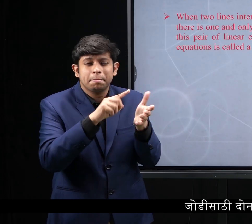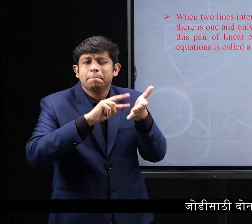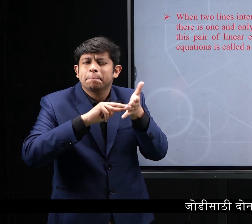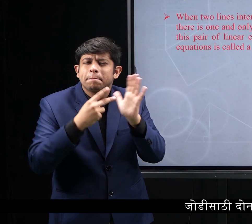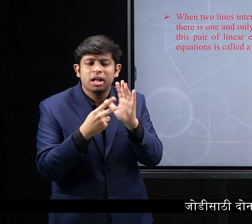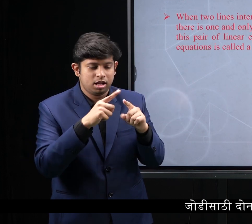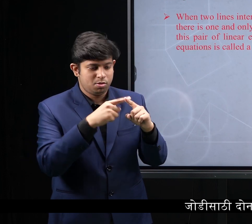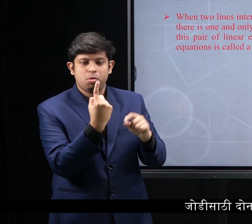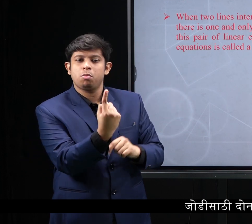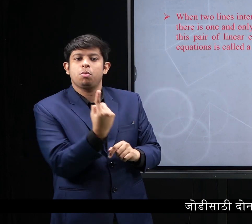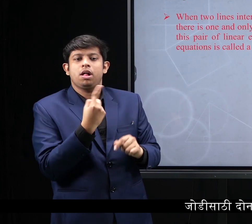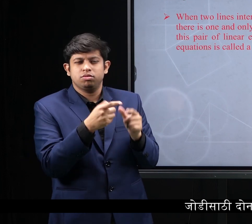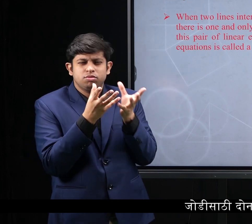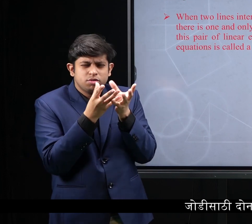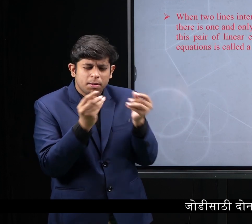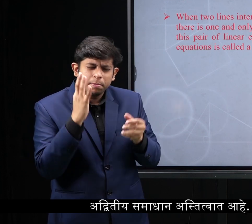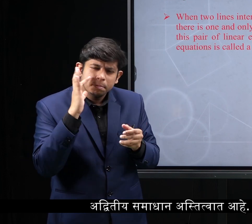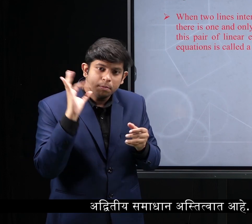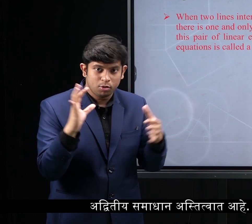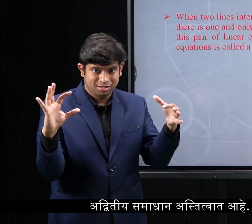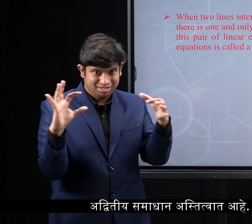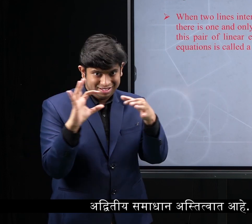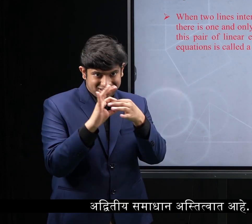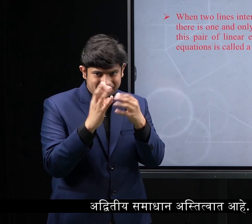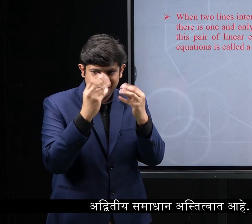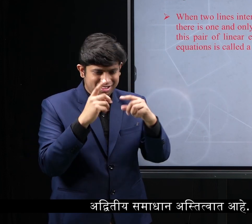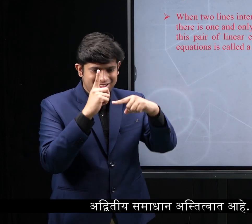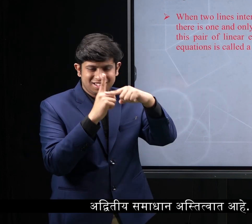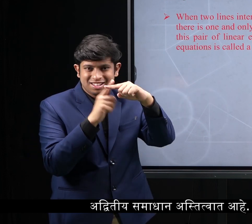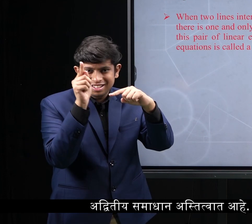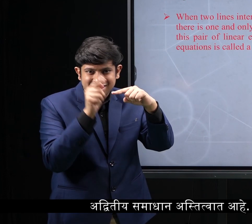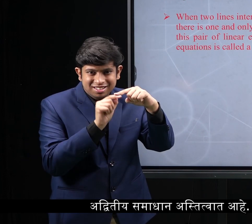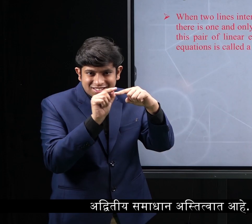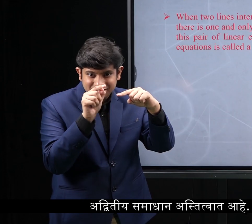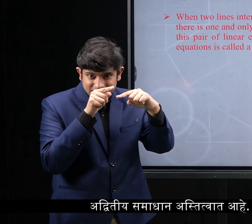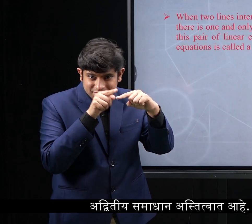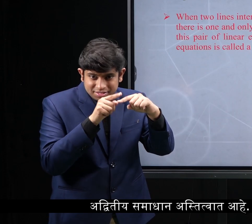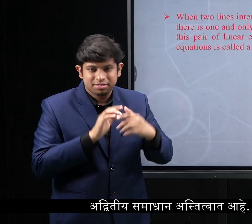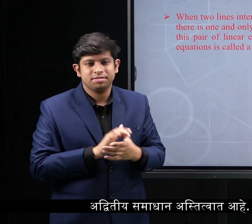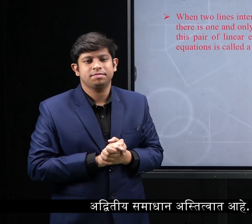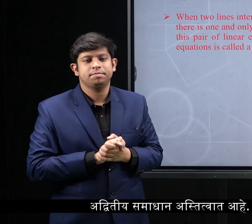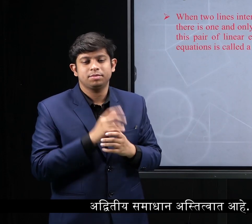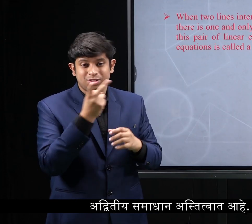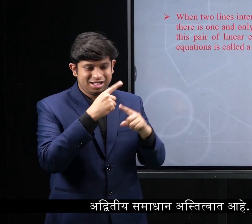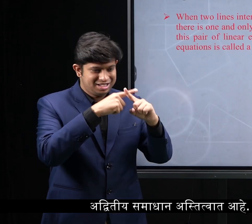जोडीसाठी दोन चरांमध्ये एक अद्वितीय समाधान अस्तित्वात आहे. या प्रकारच्या रेखीय समीकरणांच्या